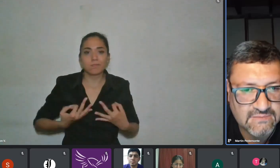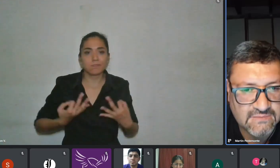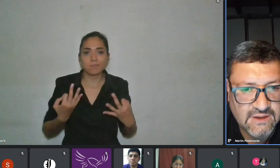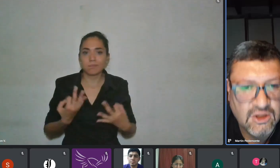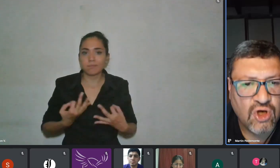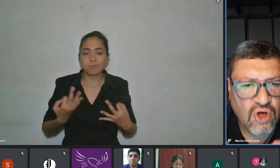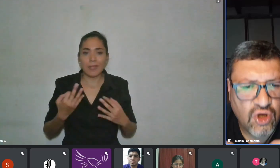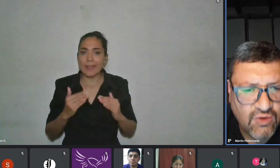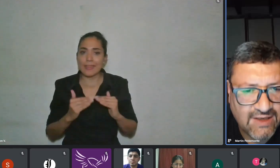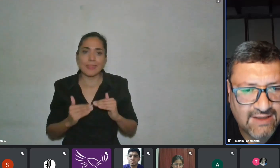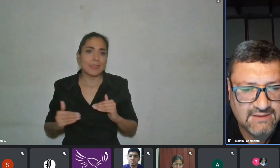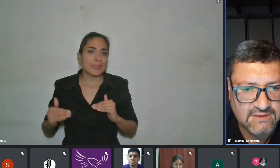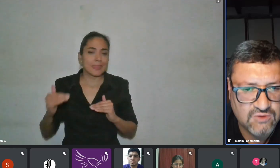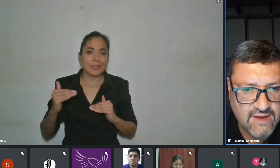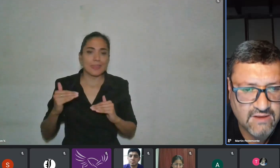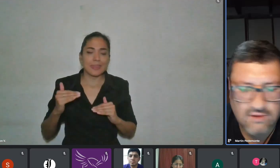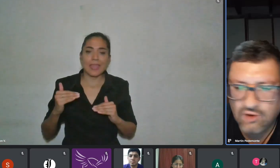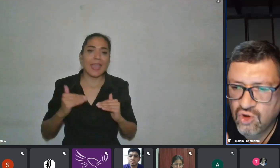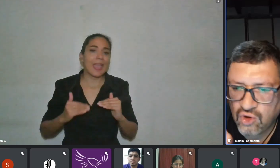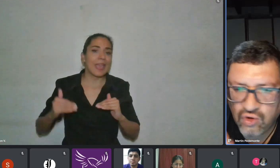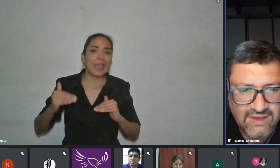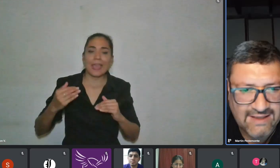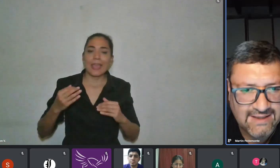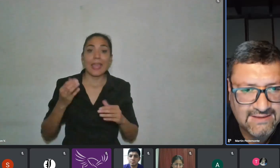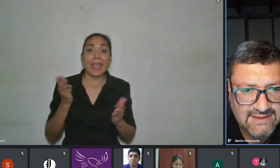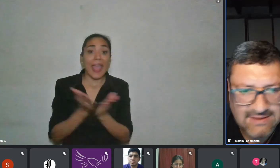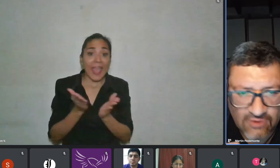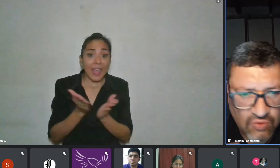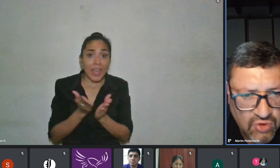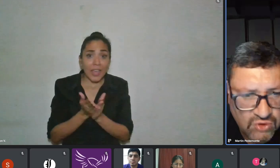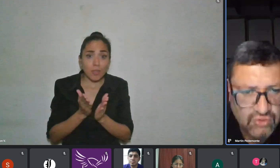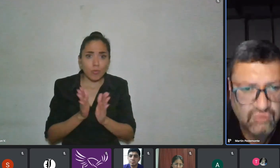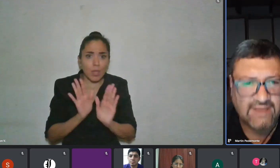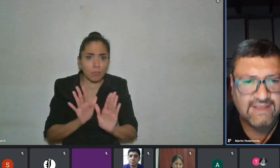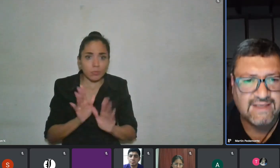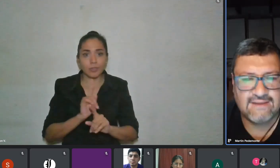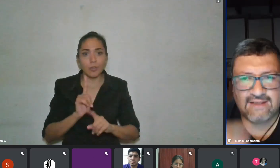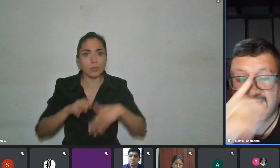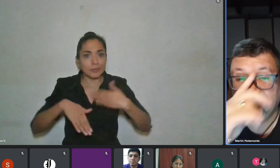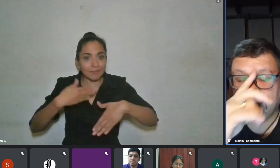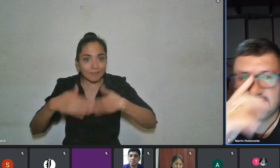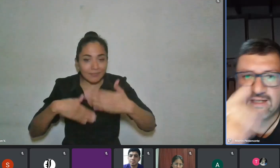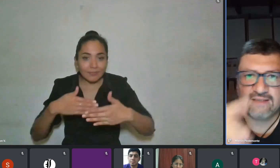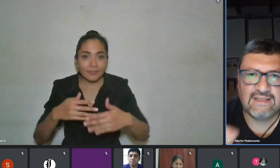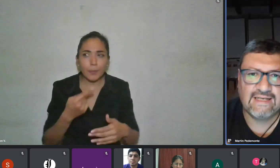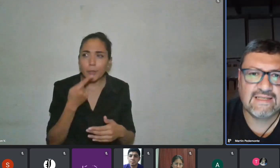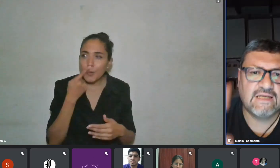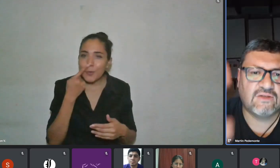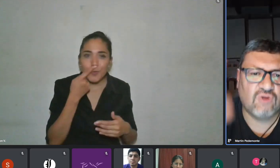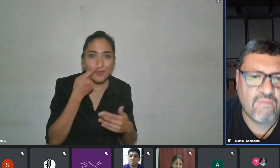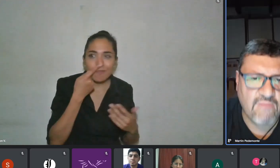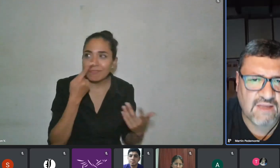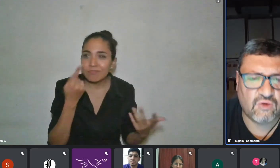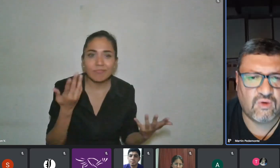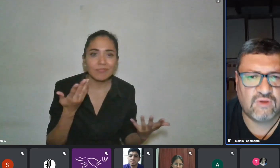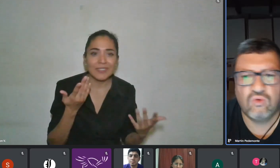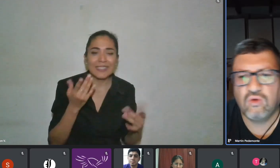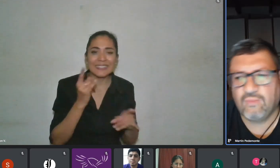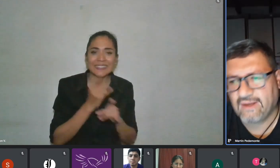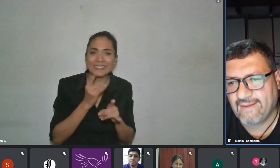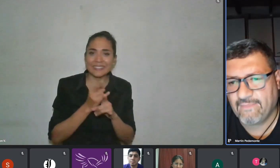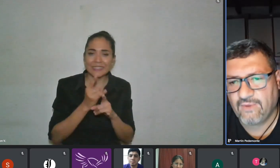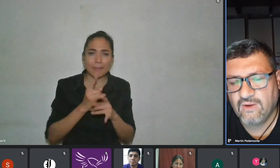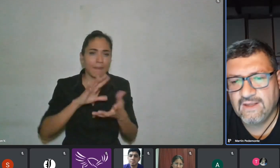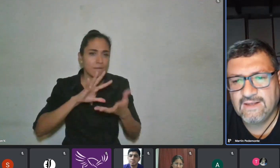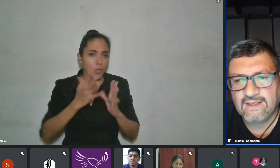superlativa. Nunca dejen de estudiar, nunca dejen de ser curiosos, nunca dejen de intentar de tener ciertos métodos de estudio.